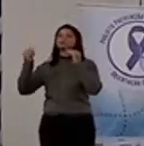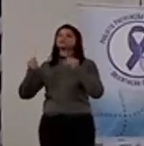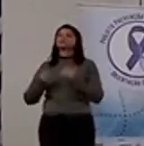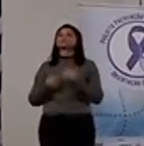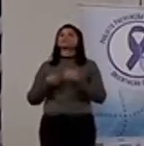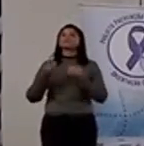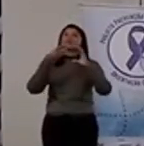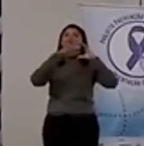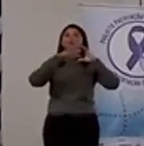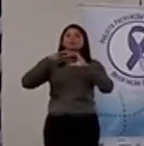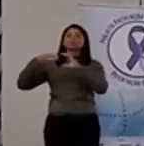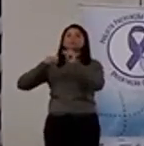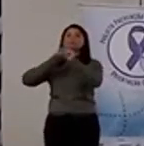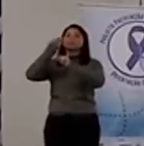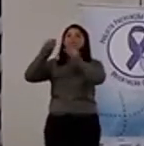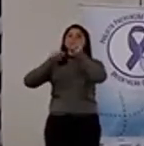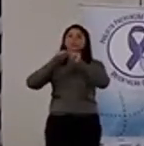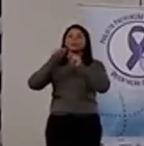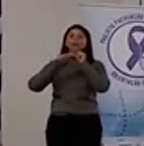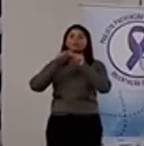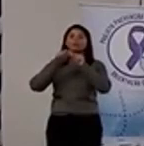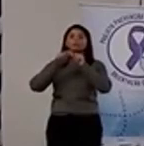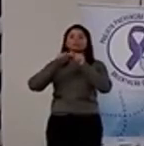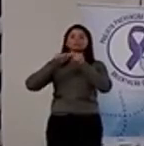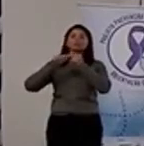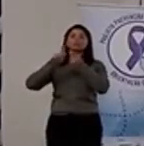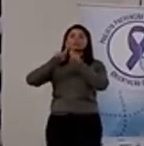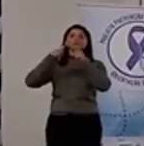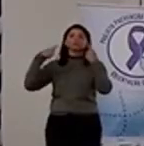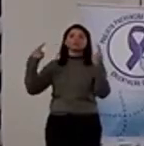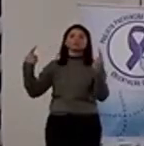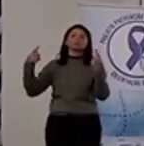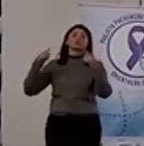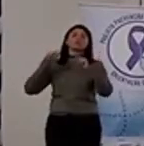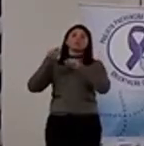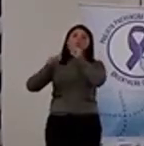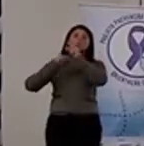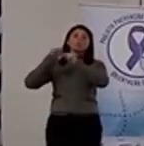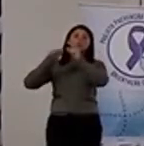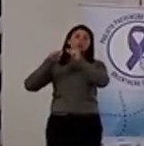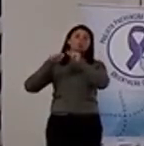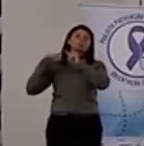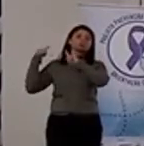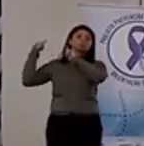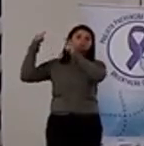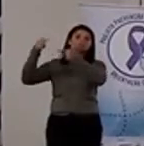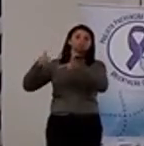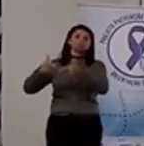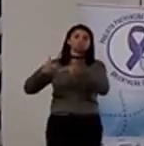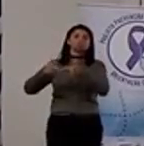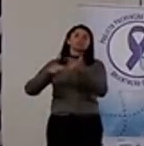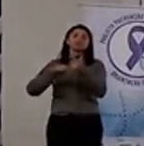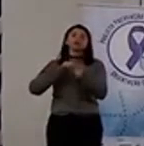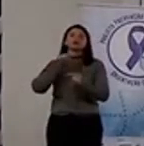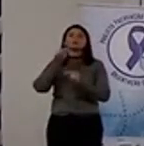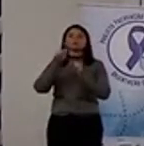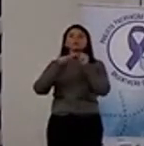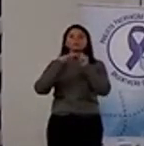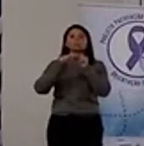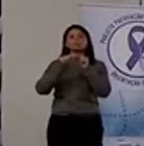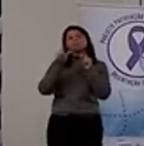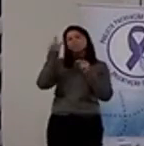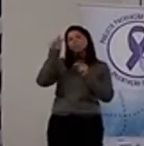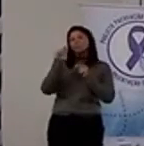Cromossomo é uma estrutura em que você tem o gene. Então, o cromossomo, ele é como se fosse